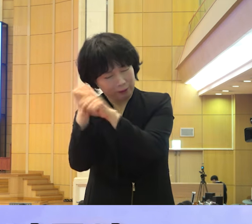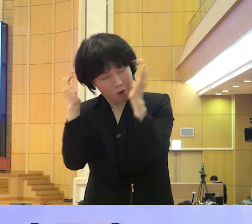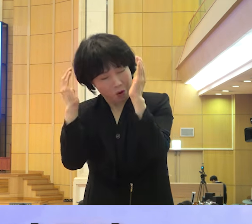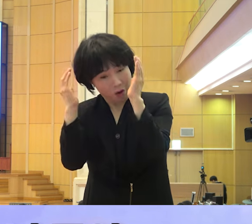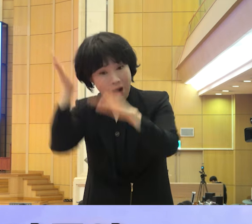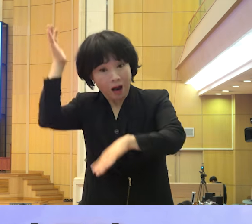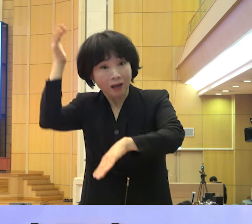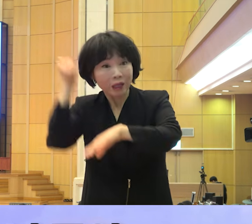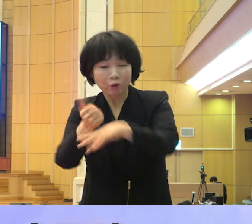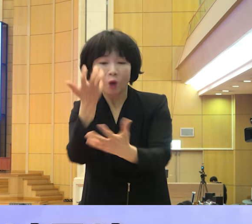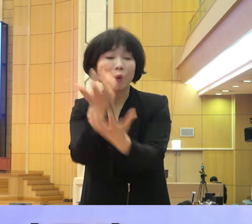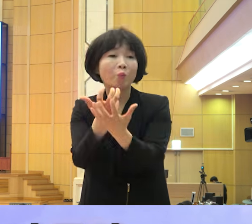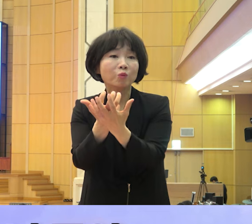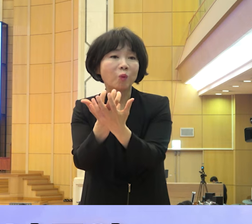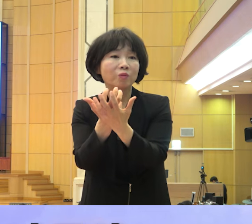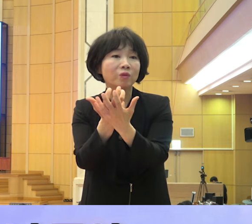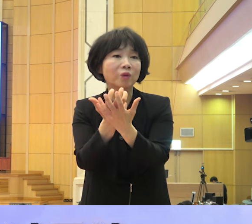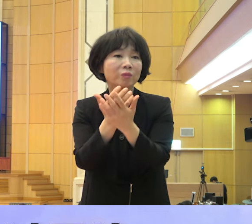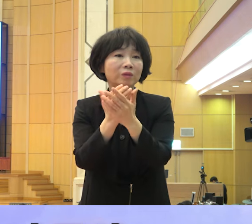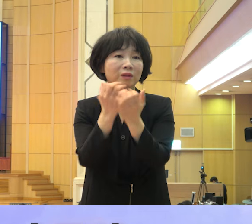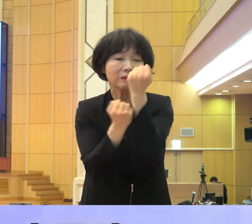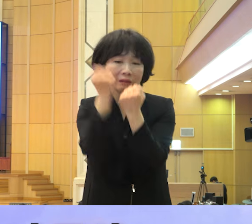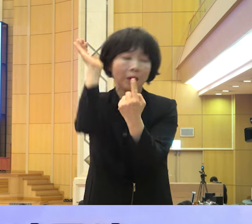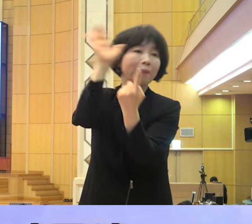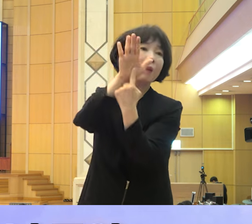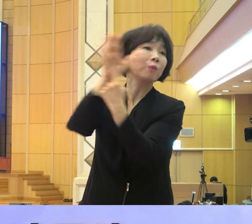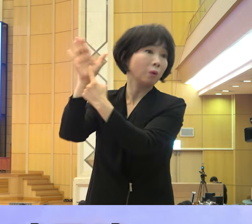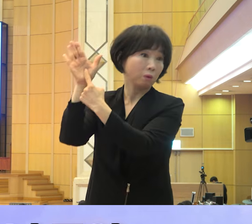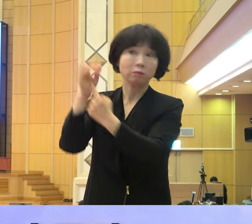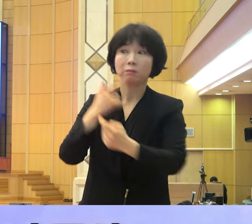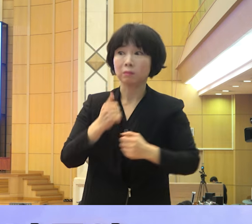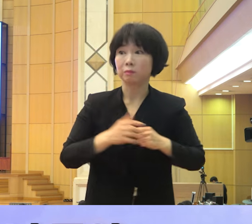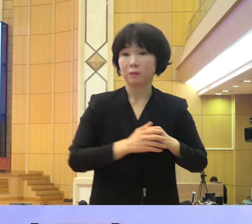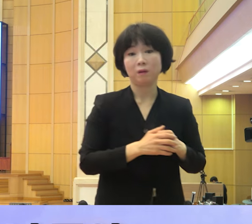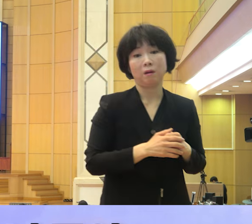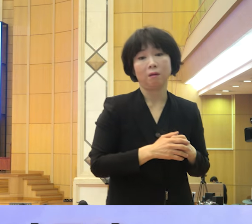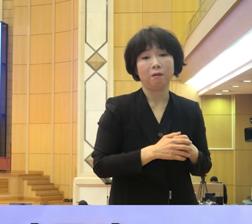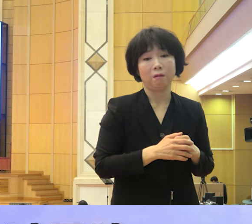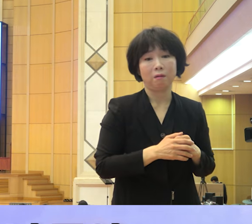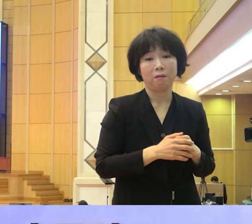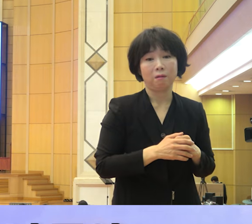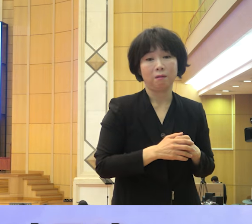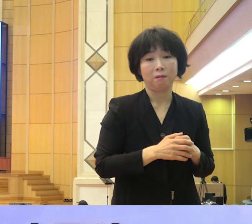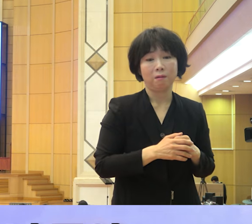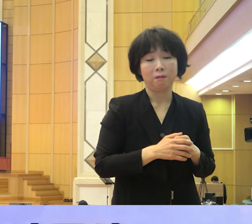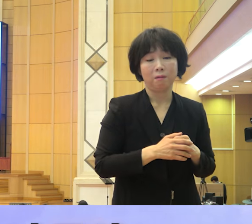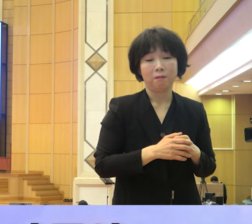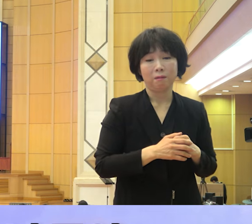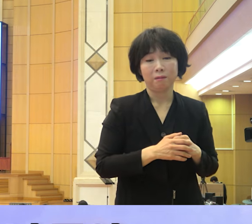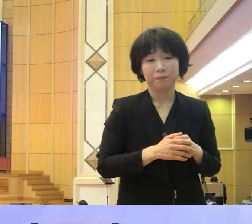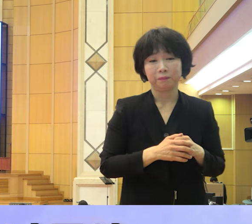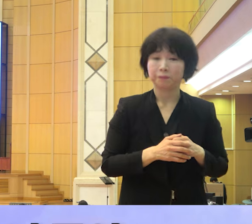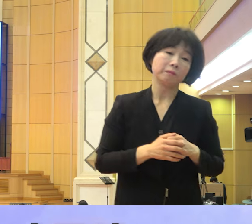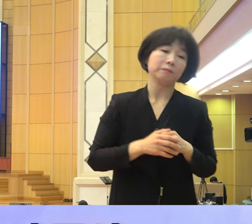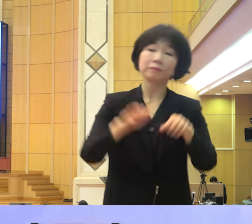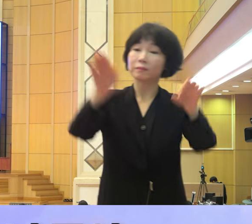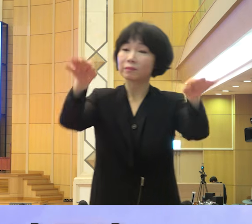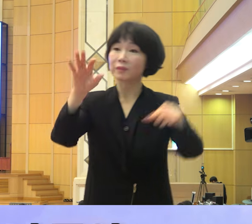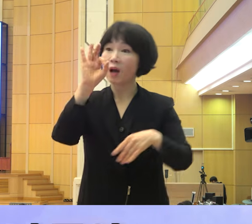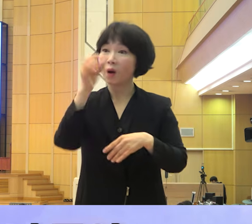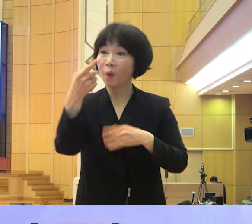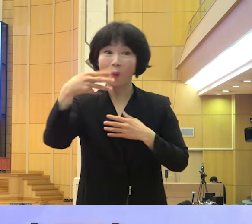이런 말이 있습니다. 저도 어렸을 때 그런 말을 듣긴 했는데 그냥 지나가는 말로 알았지요.